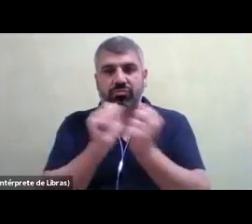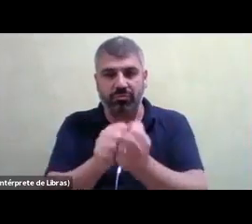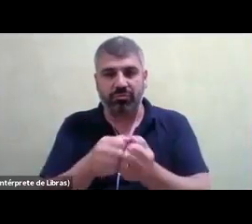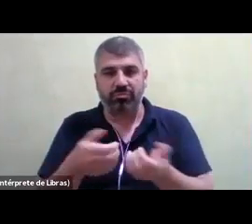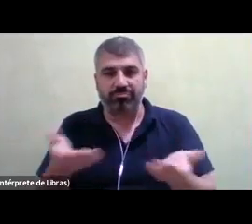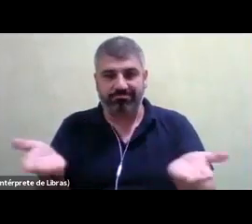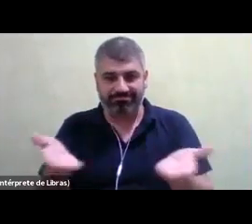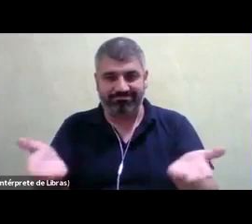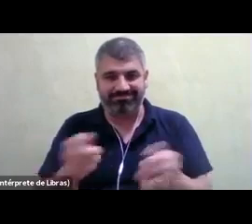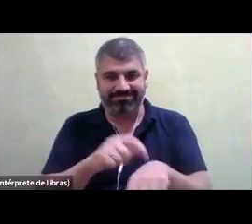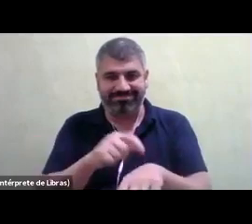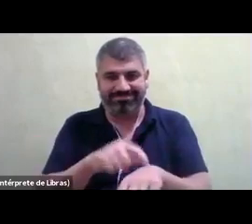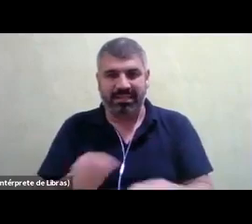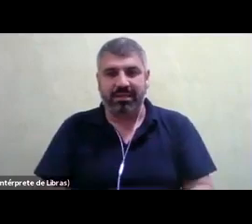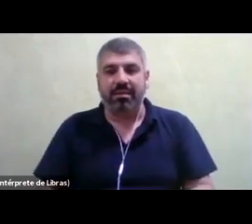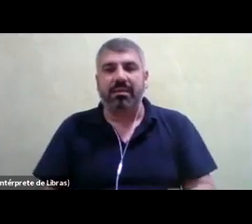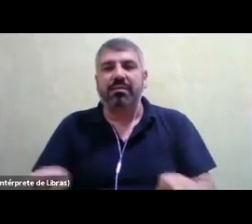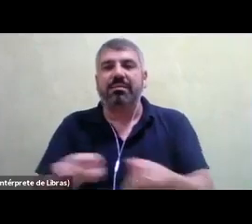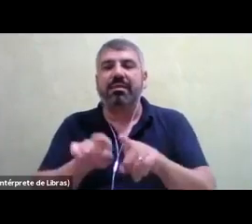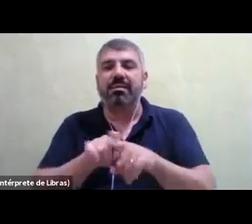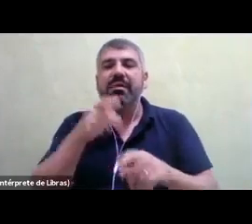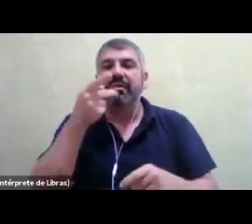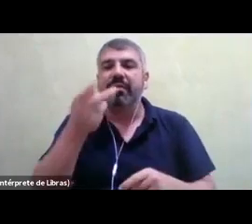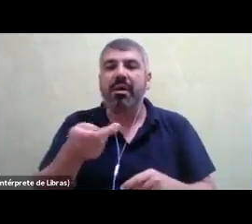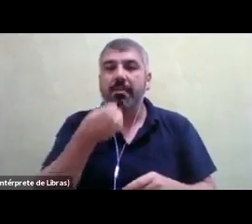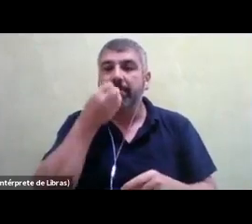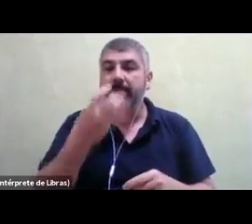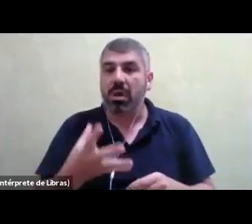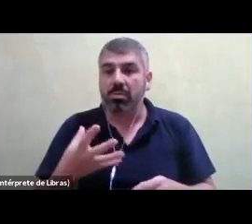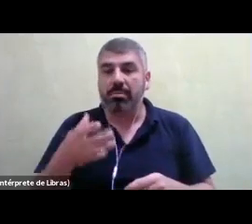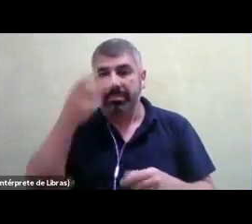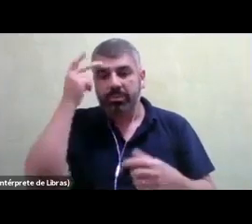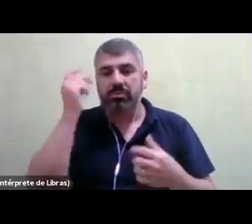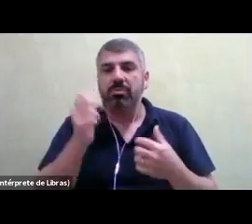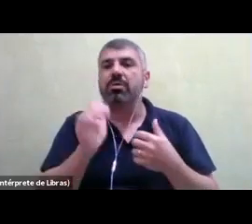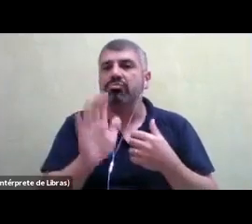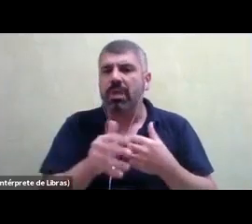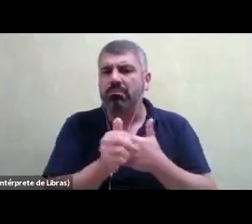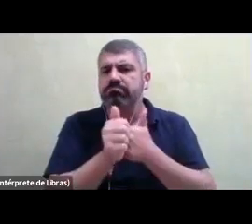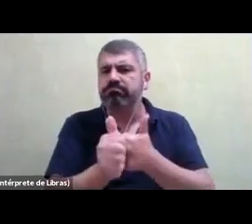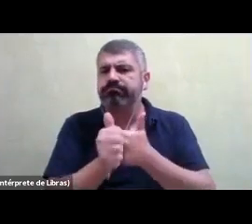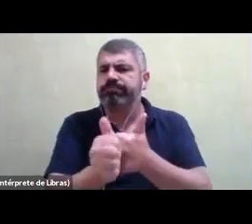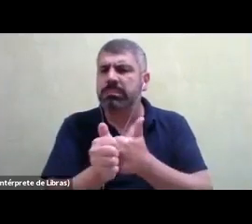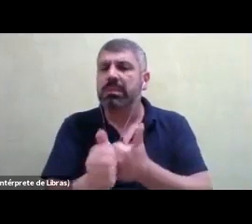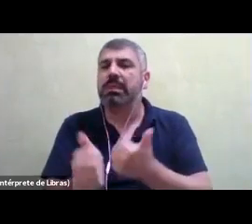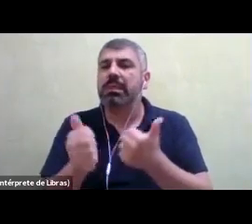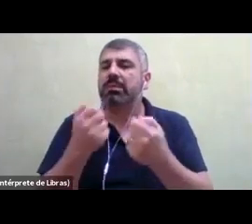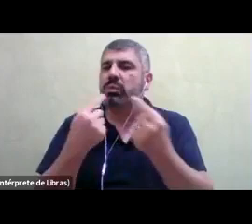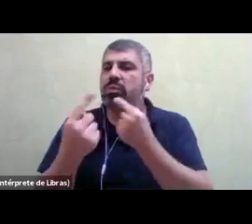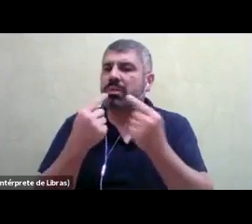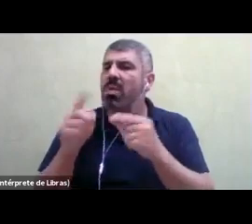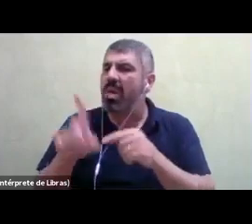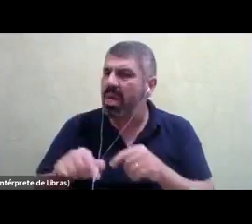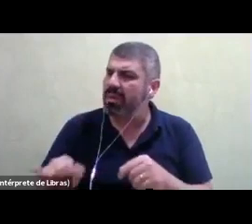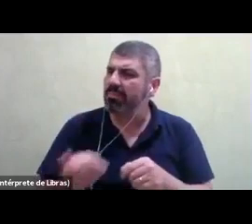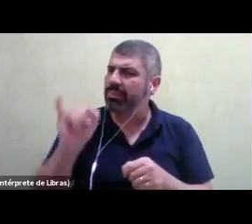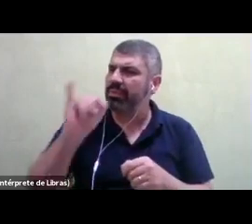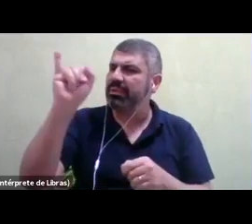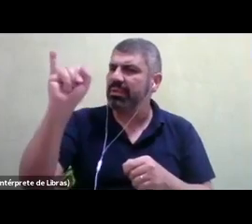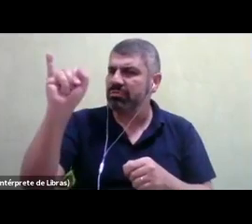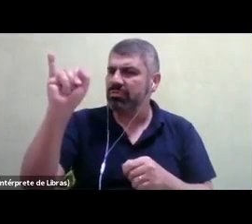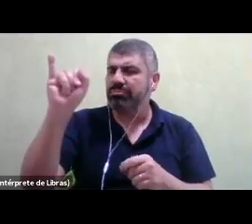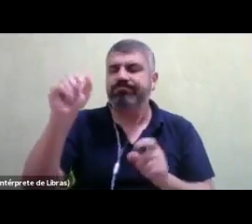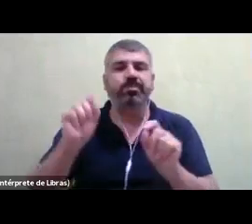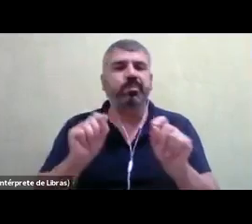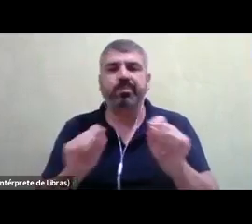que é muito bom saber que tem tanta gente acompanhando essa nossa discussão, que é uma discussão muito importante. Acho que